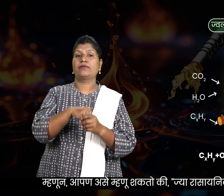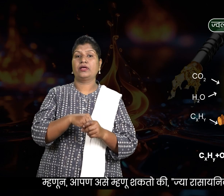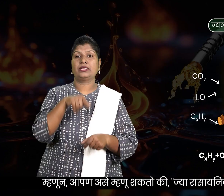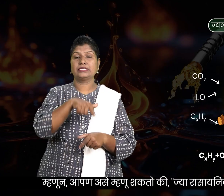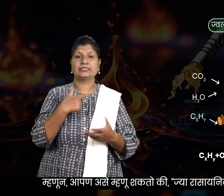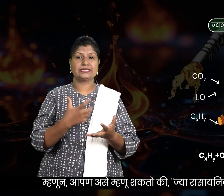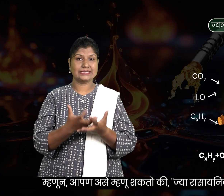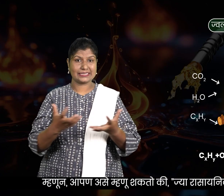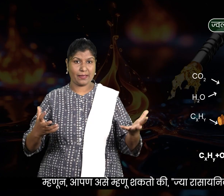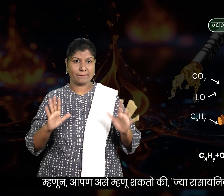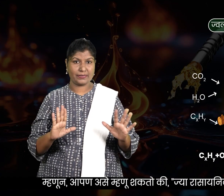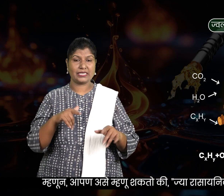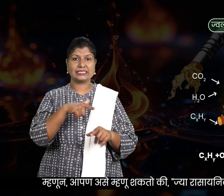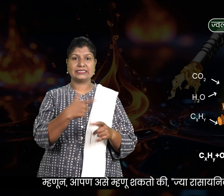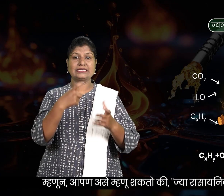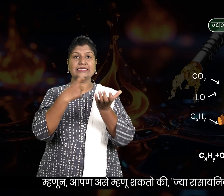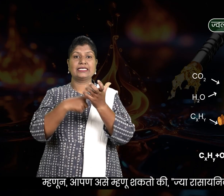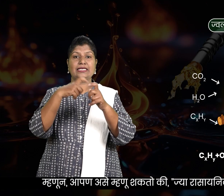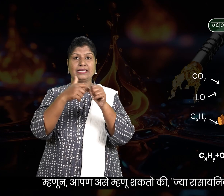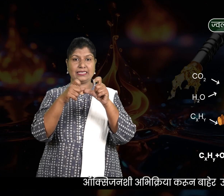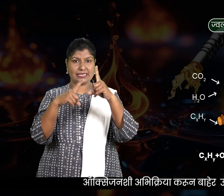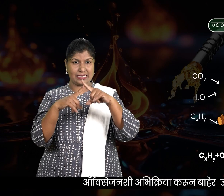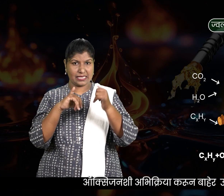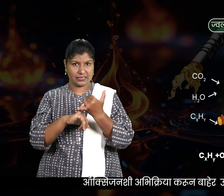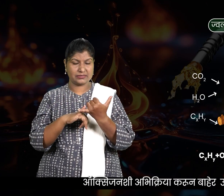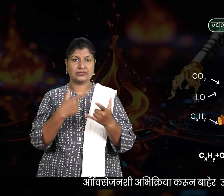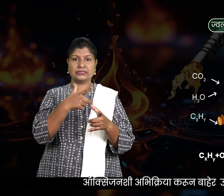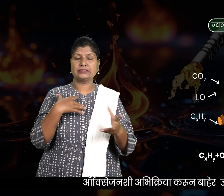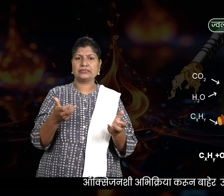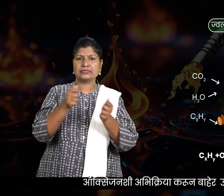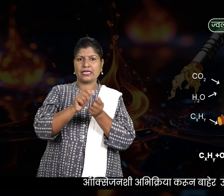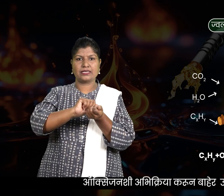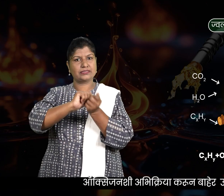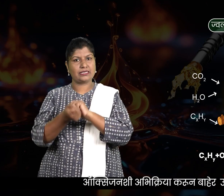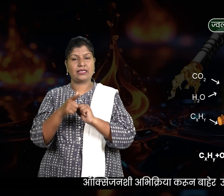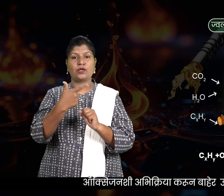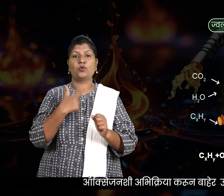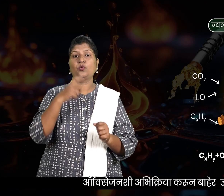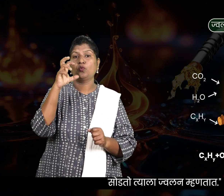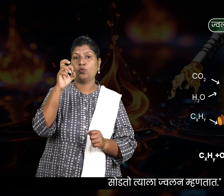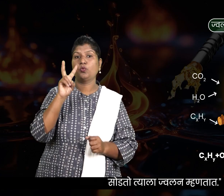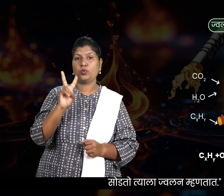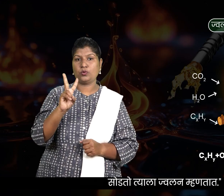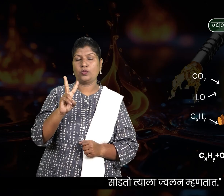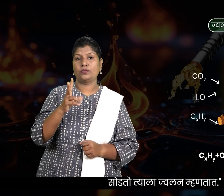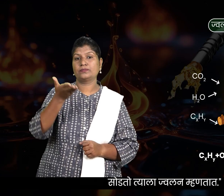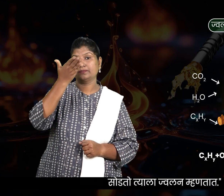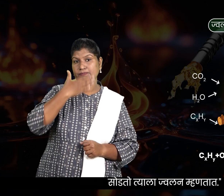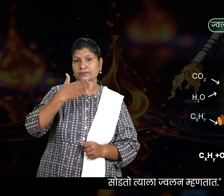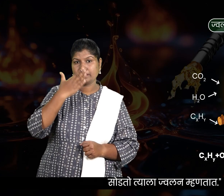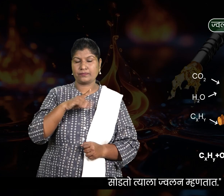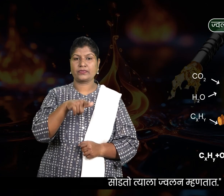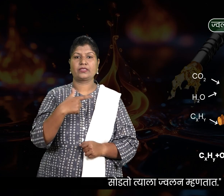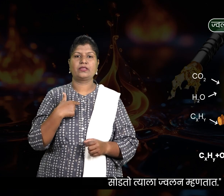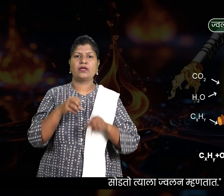ऑक्सिजनशी अभिक्रिया करून बाहेर उष्णता सोडतो त्याला